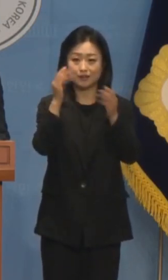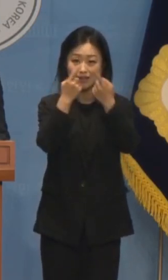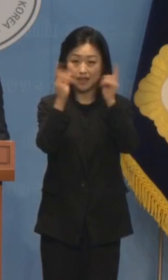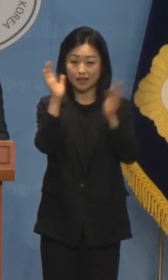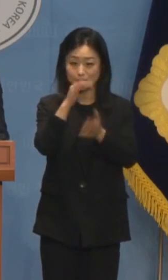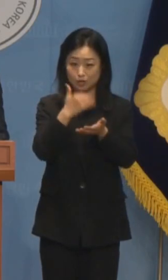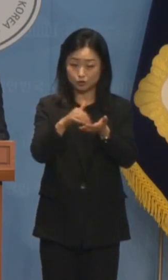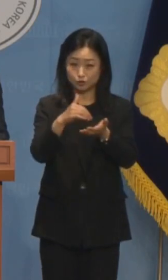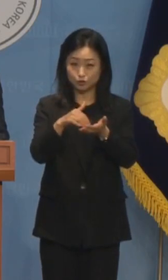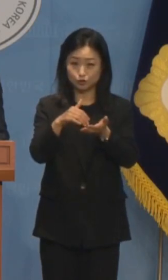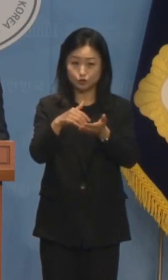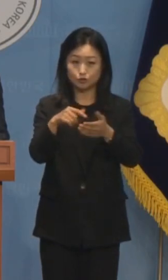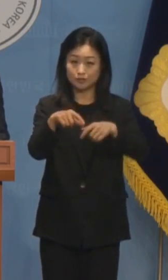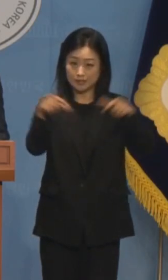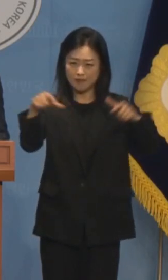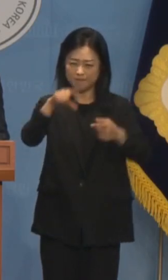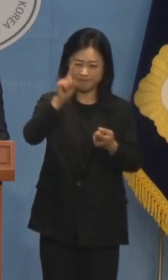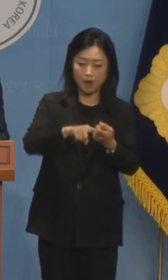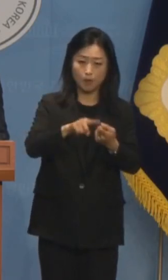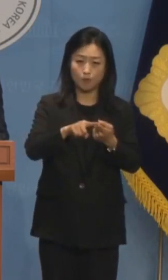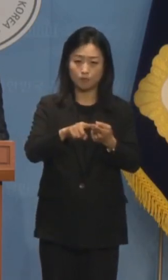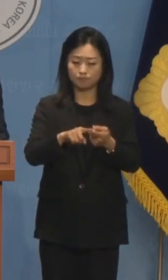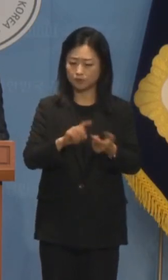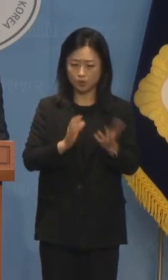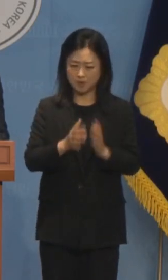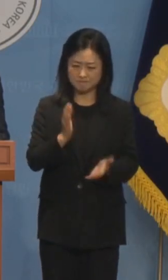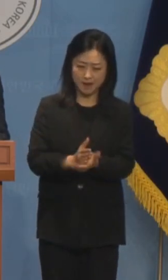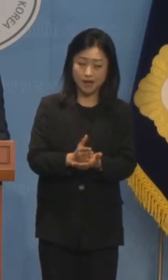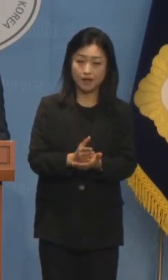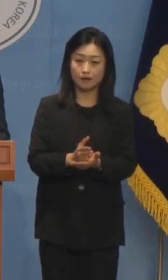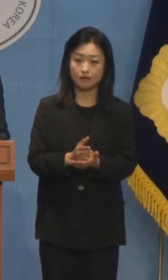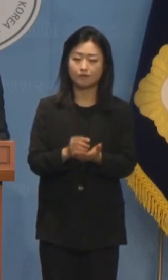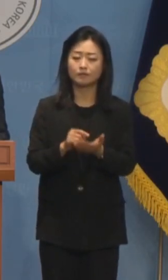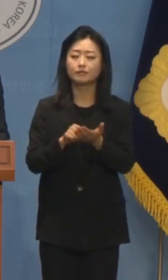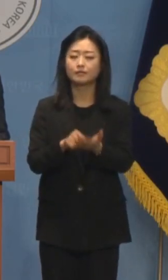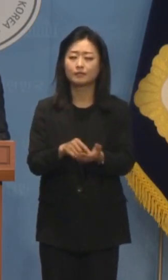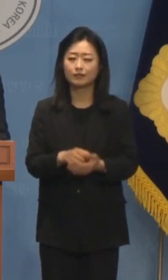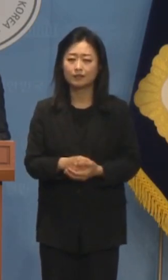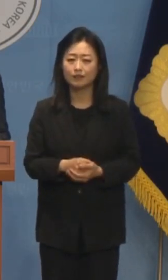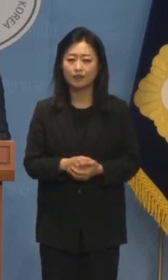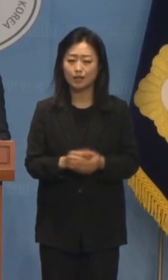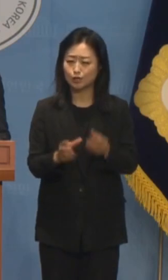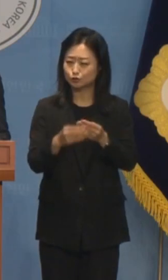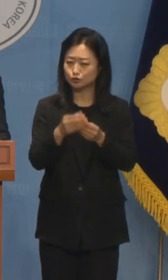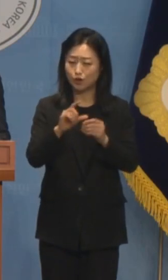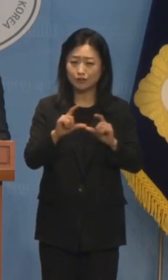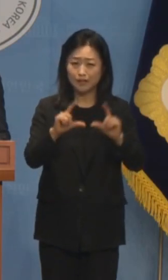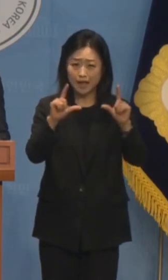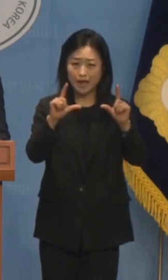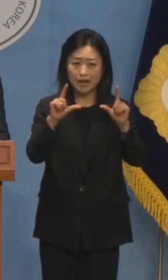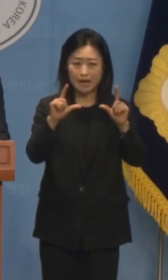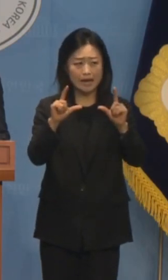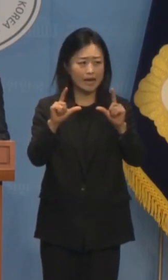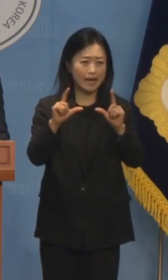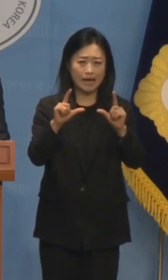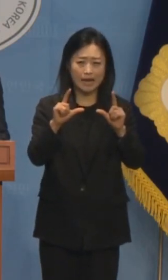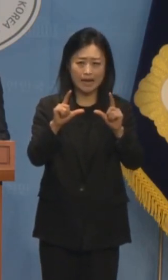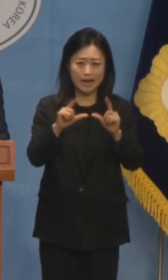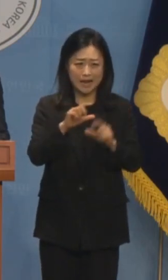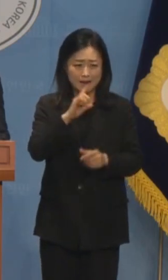논의할 수 없다며 선부터 긋고 있습니다. 추석 밥상 민심이 무서워 협의체에